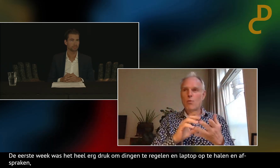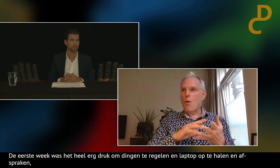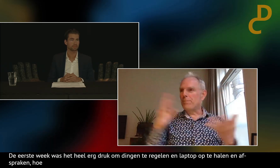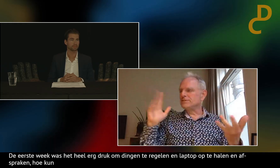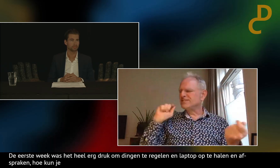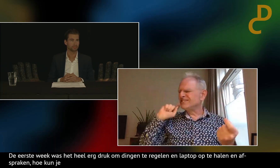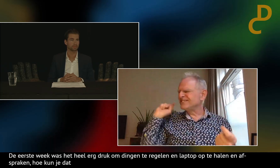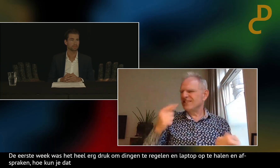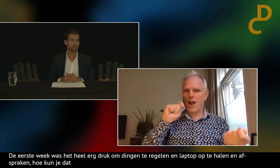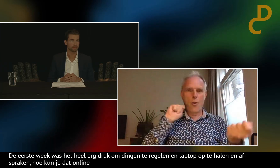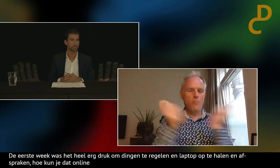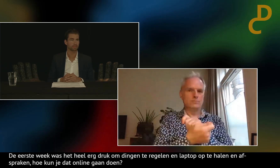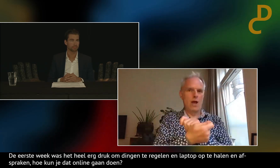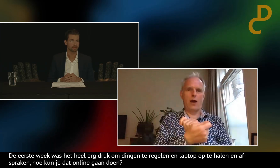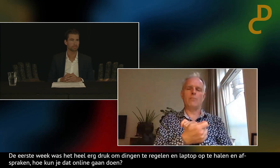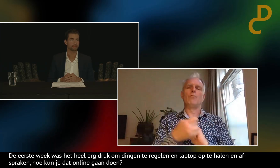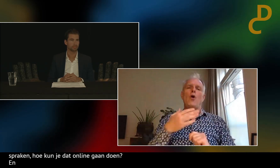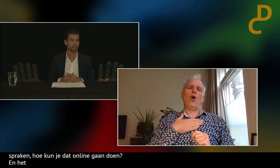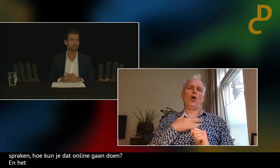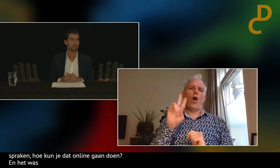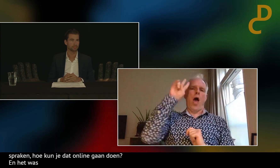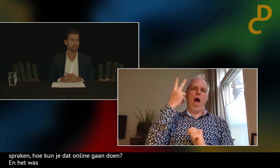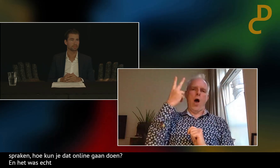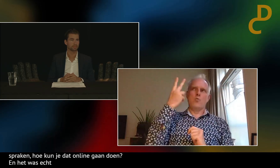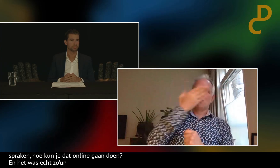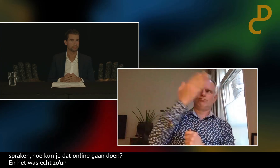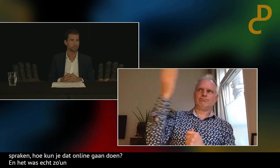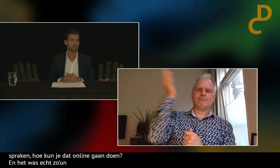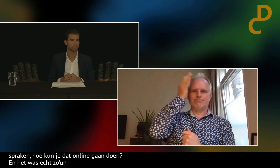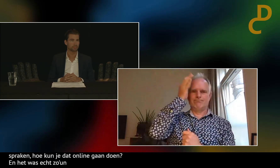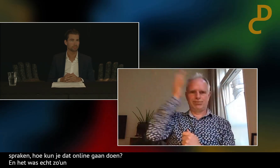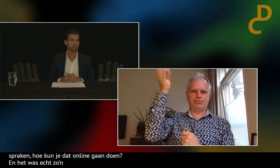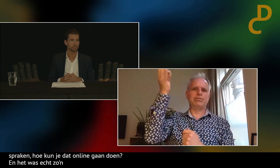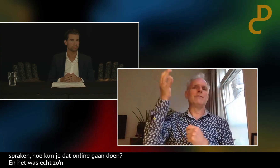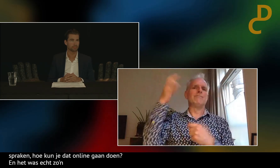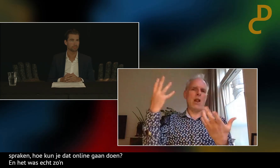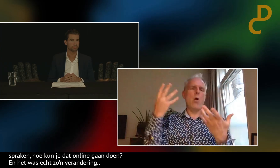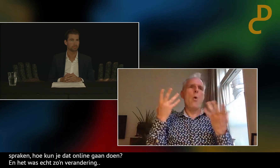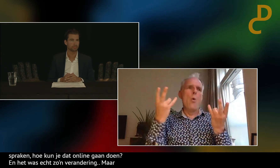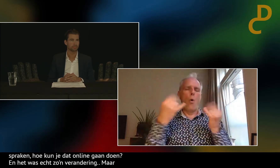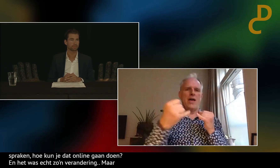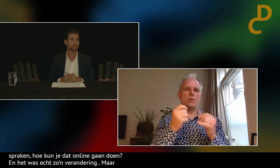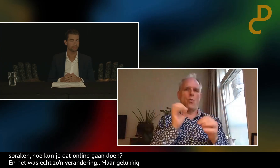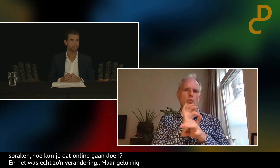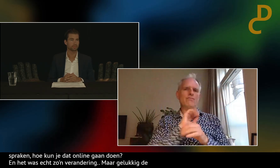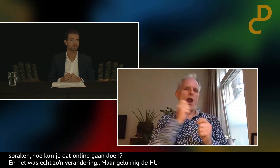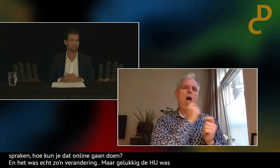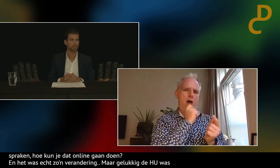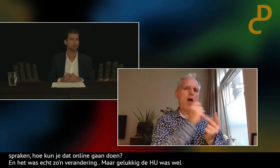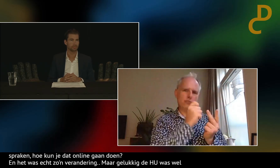doen. Het was echt zo'n verandering. Maar gelukkig, de HU was daar wel deskundig in en die heeft ook